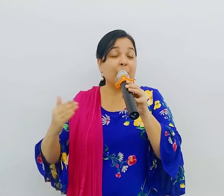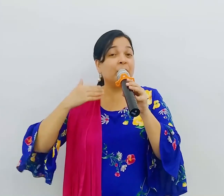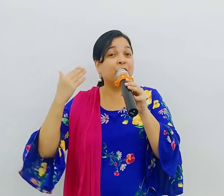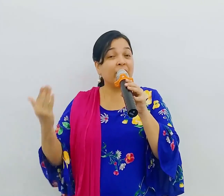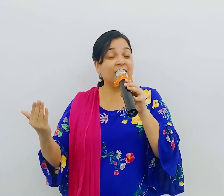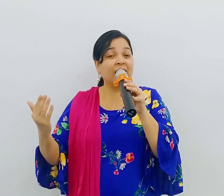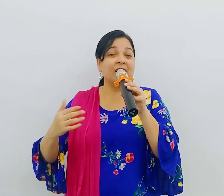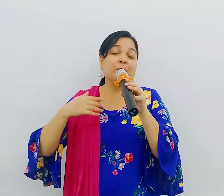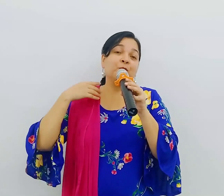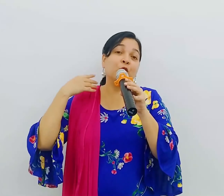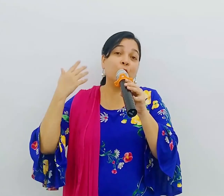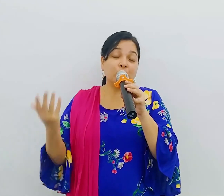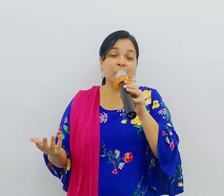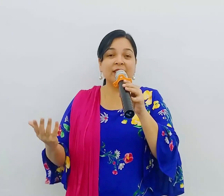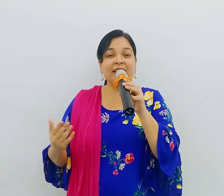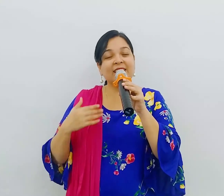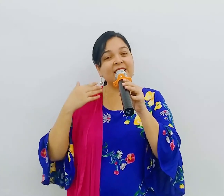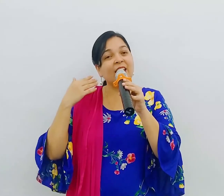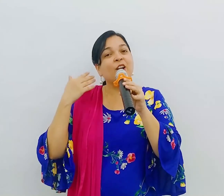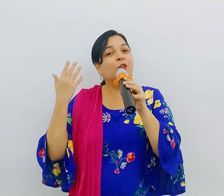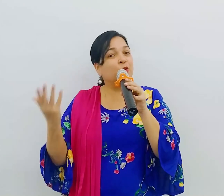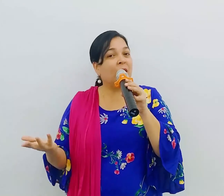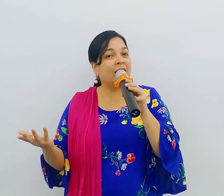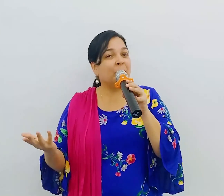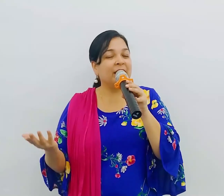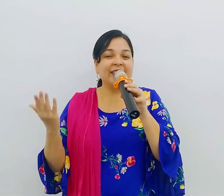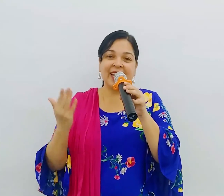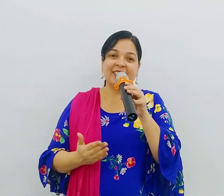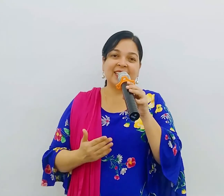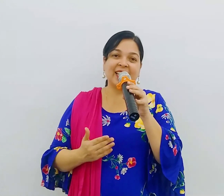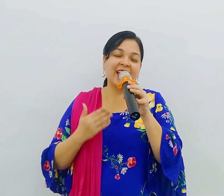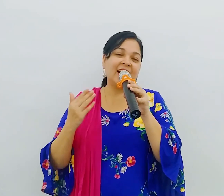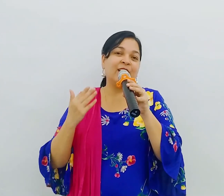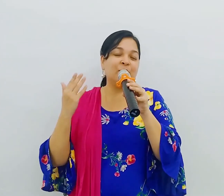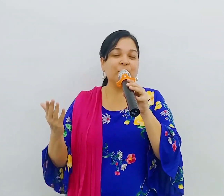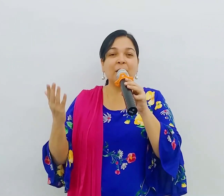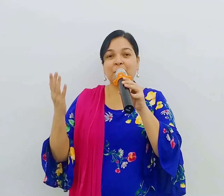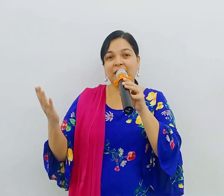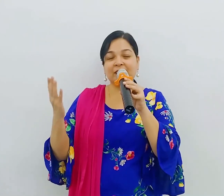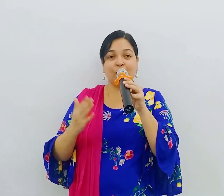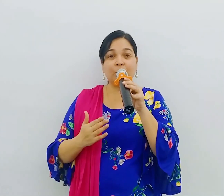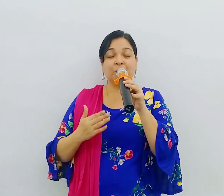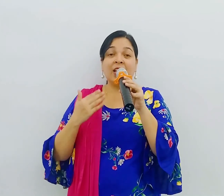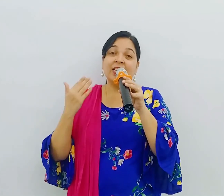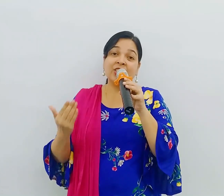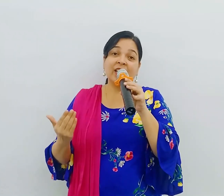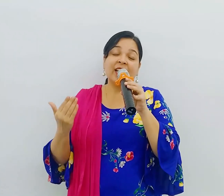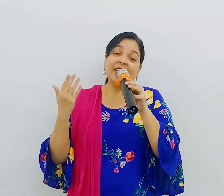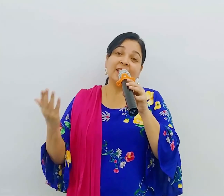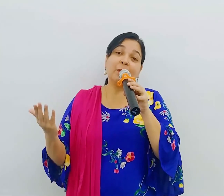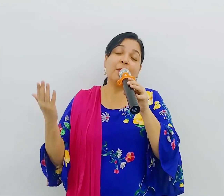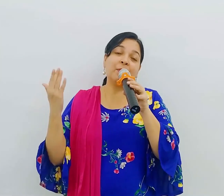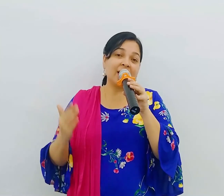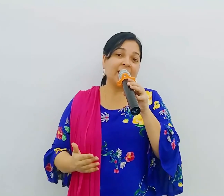চলে বন্ধুদের সাথে, বন্ধুদের সাথে আবারও দ্বিতীয়বারও দেখতে পারো। হ্যালেলুইয়া, প্রেজ দ্য লর্ড। তো